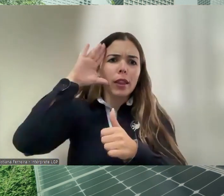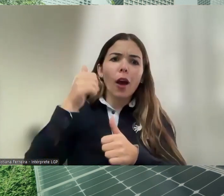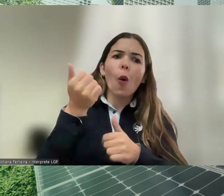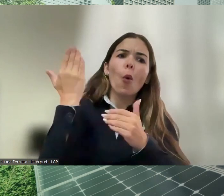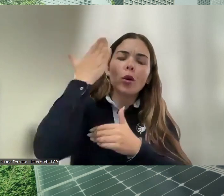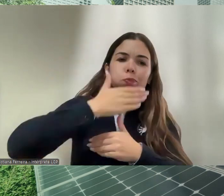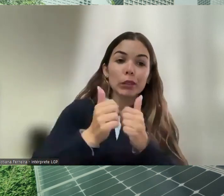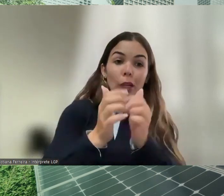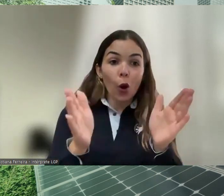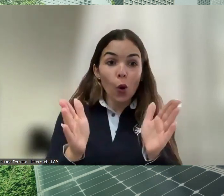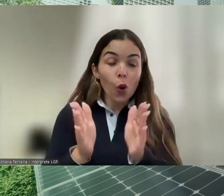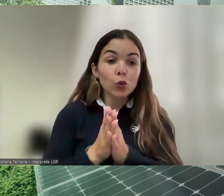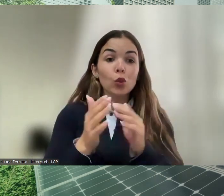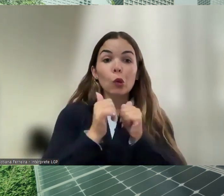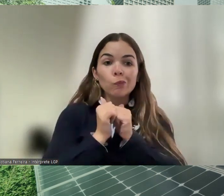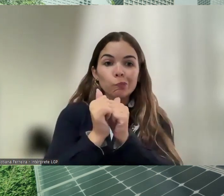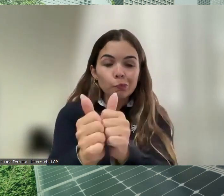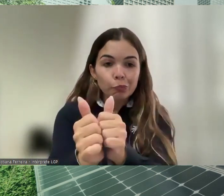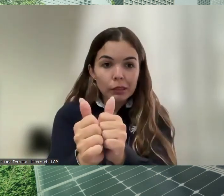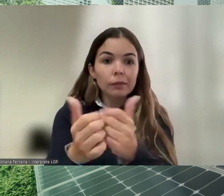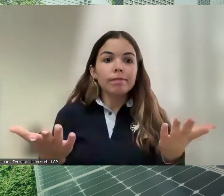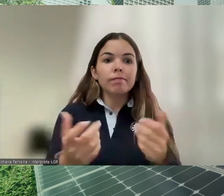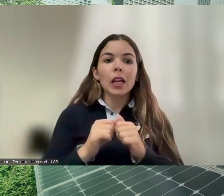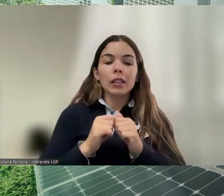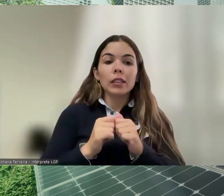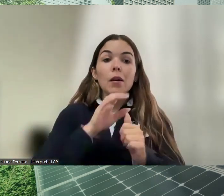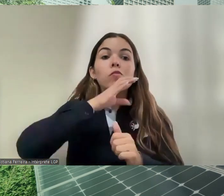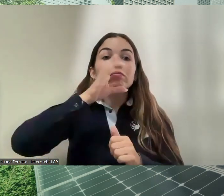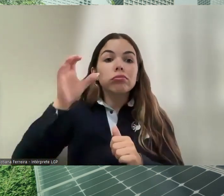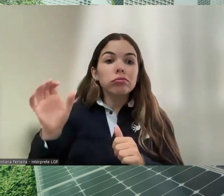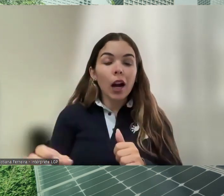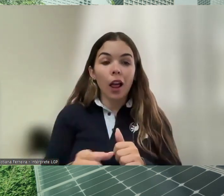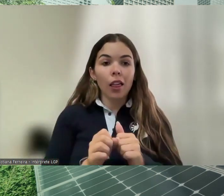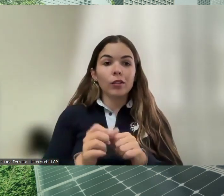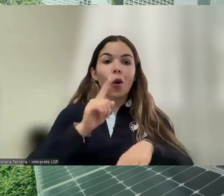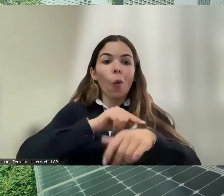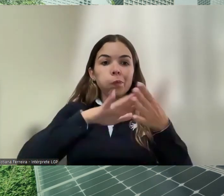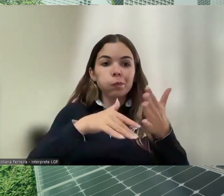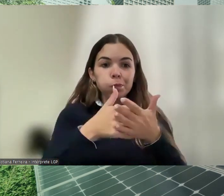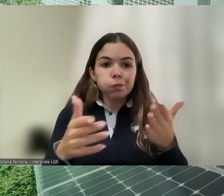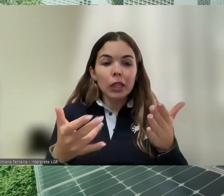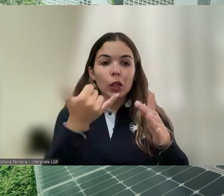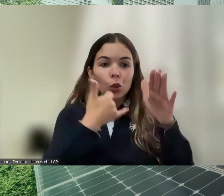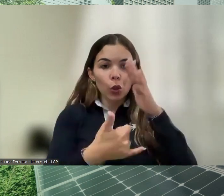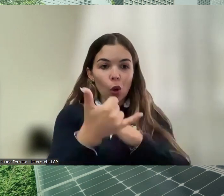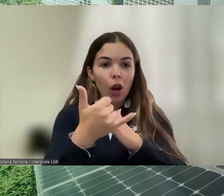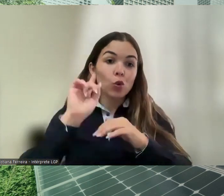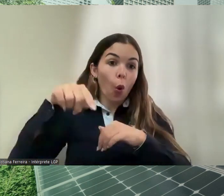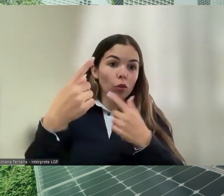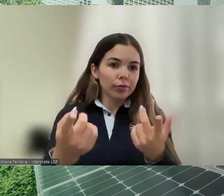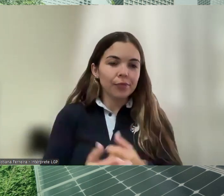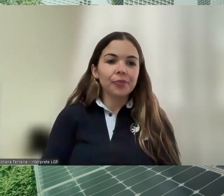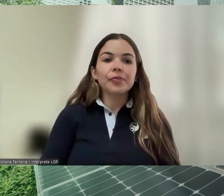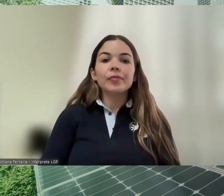a todos que nos vão acompanhar em diferido, uma vez que vamos ter este webinar no canal do YouTube do INA. Umas